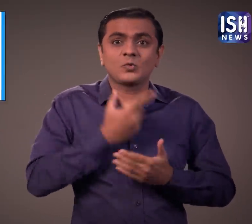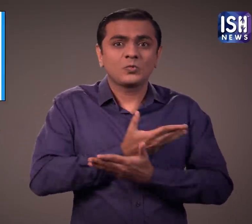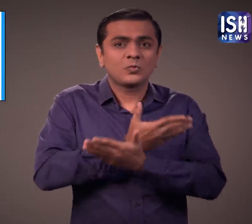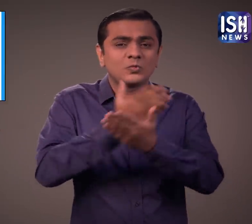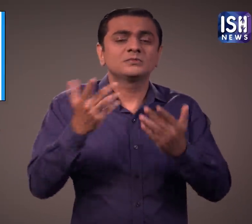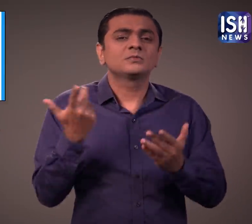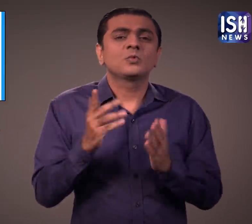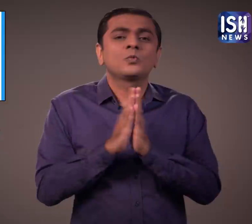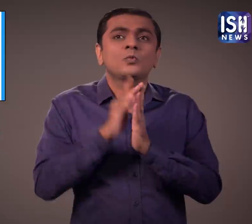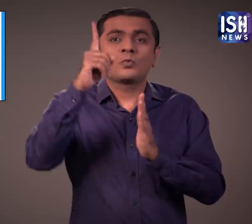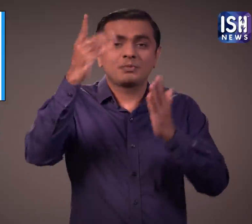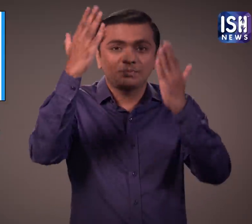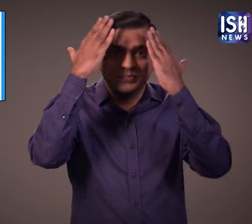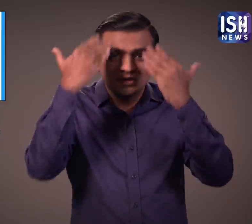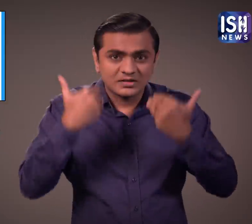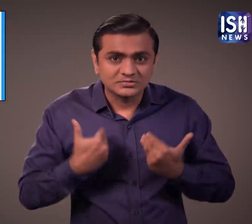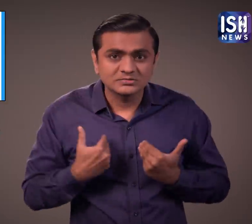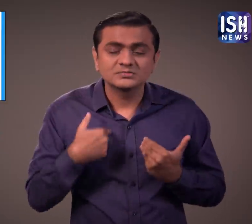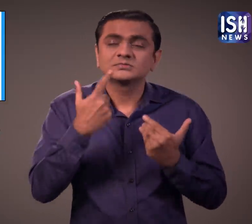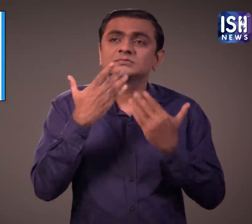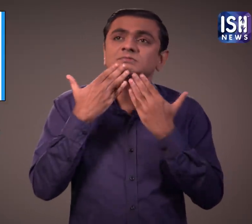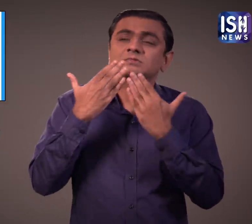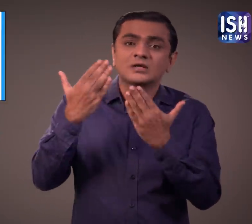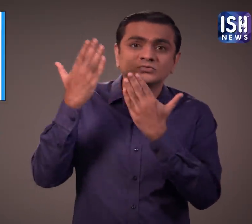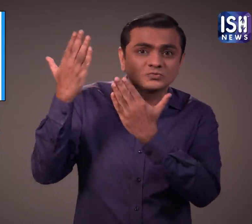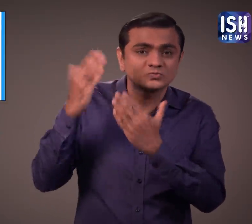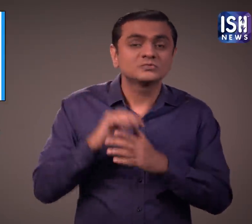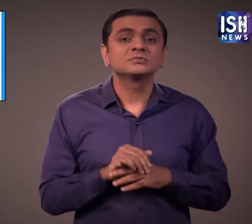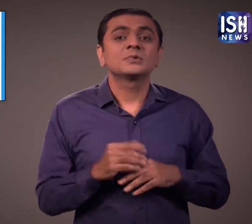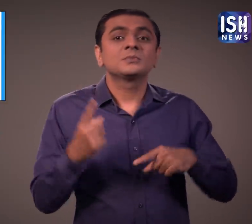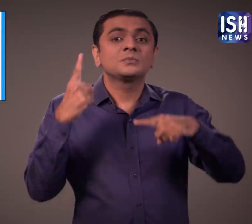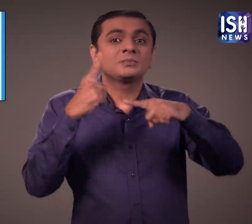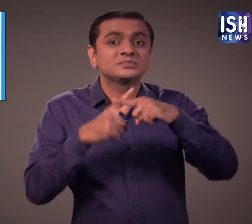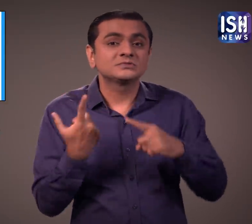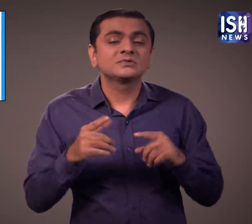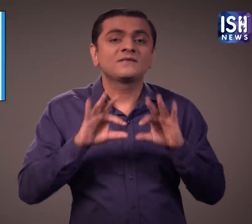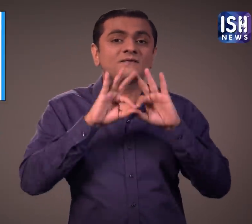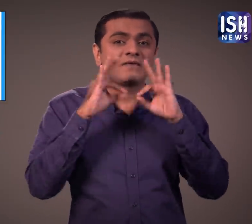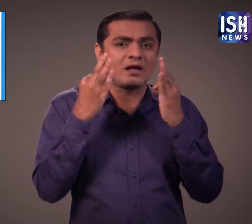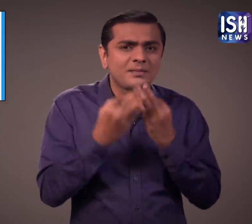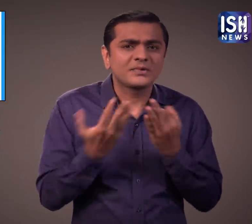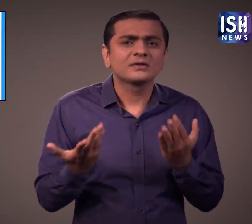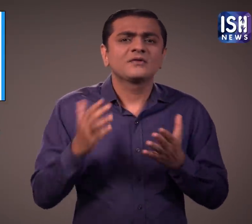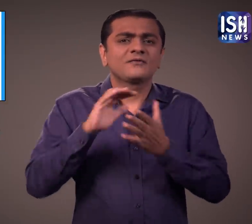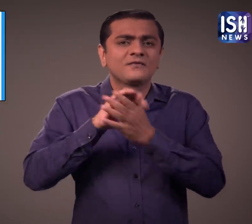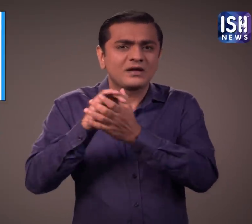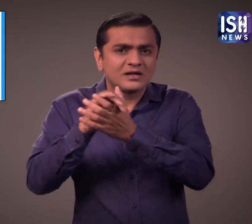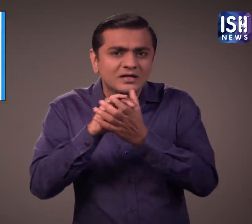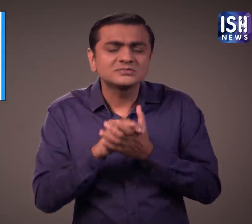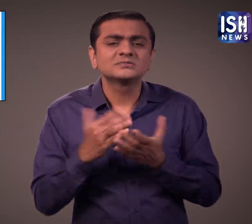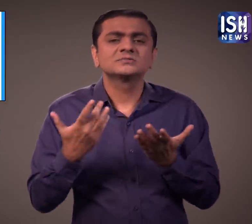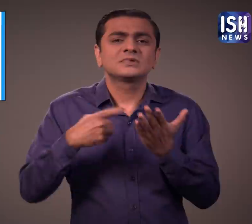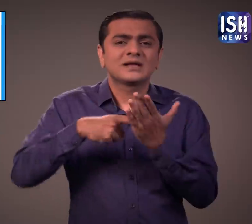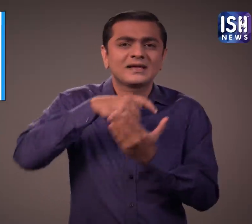मैं भगवान के आशिरवात के लिए आभारी हूँ मैं अपने परिवार, दोस्तो,